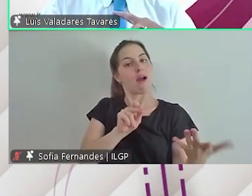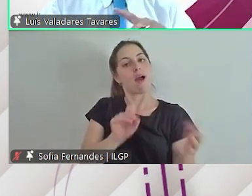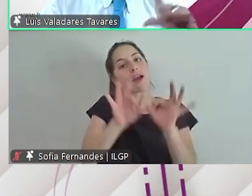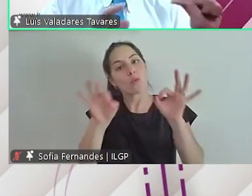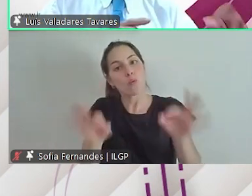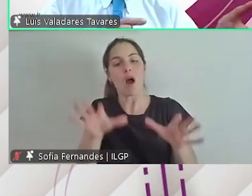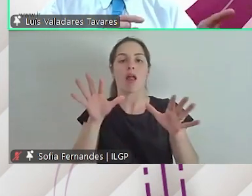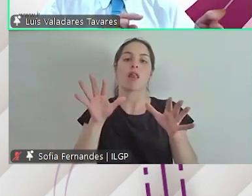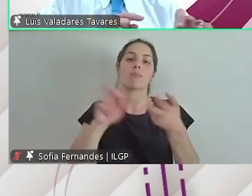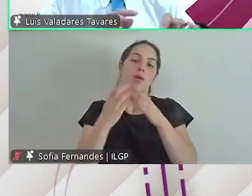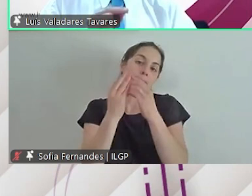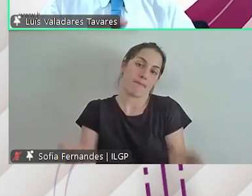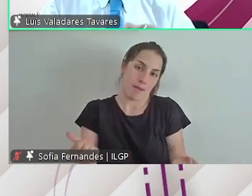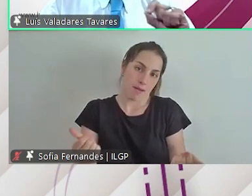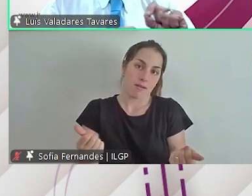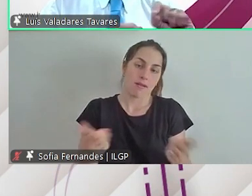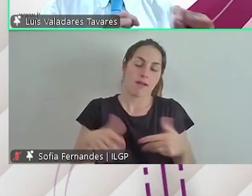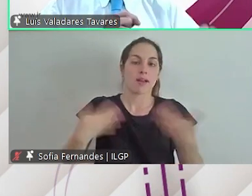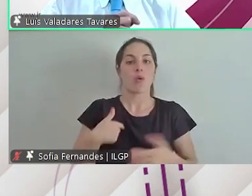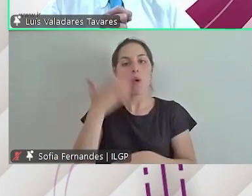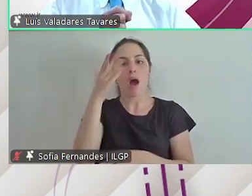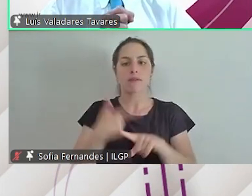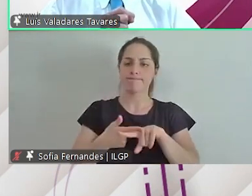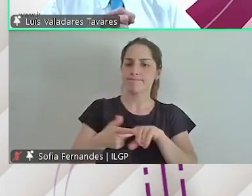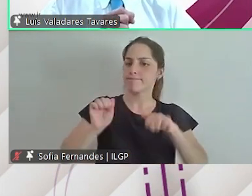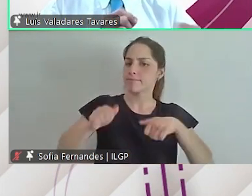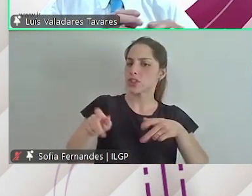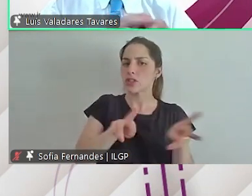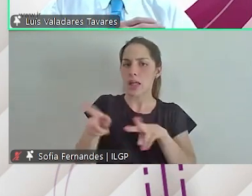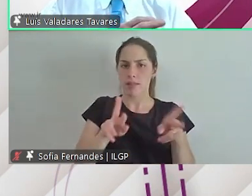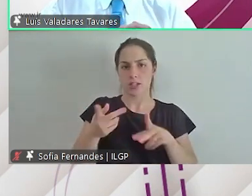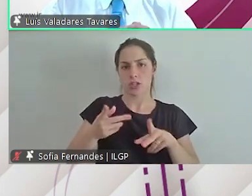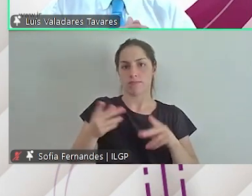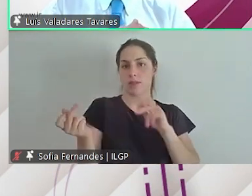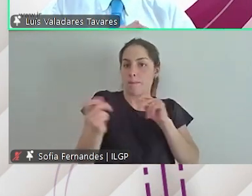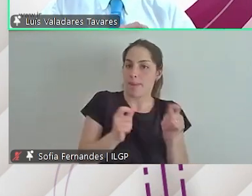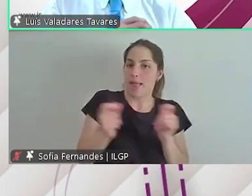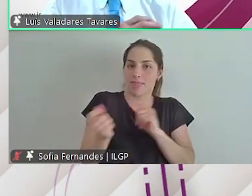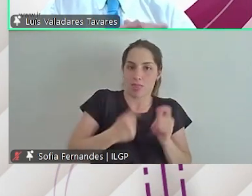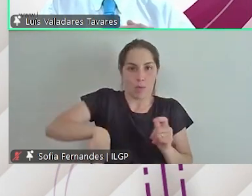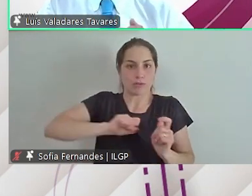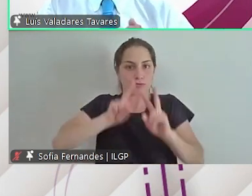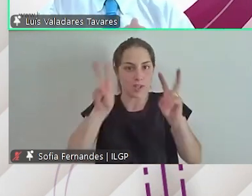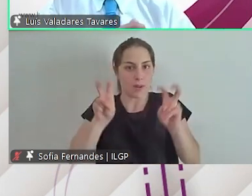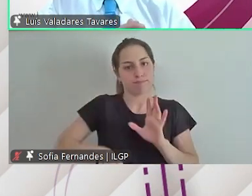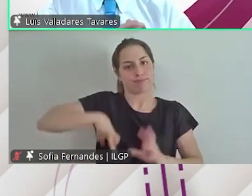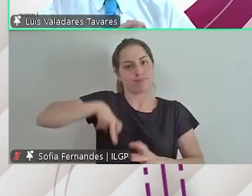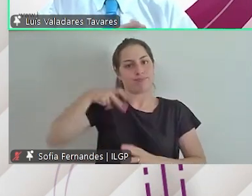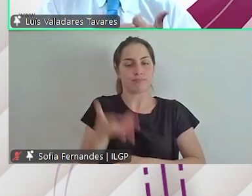eu penso que era muito interessante, como estratégia para enriquecer o debate dos nossos temas, a certa